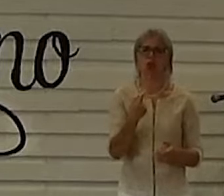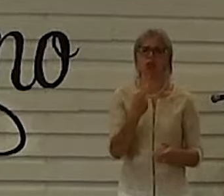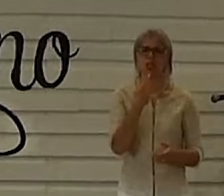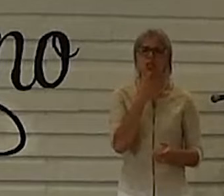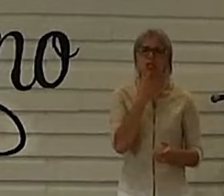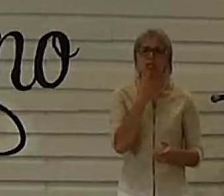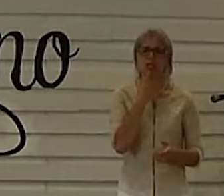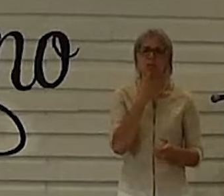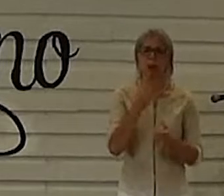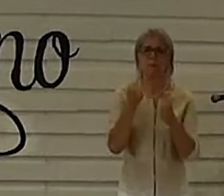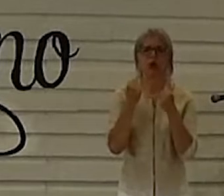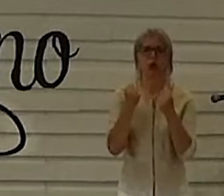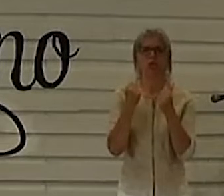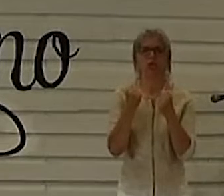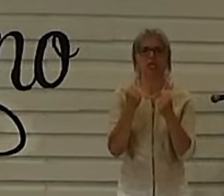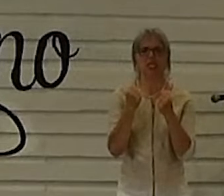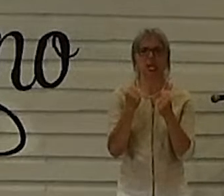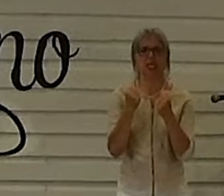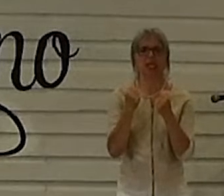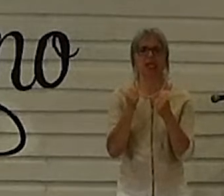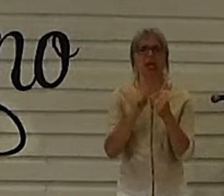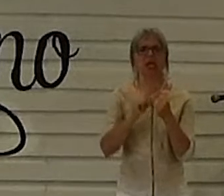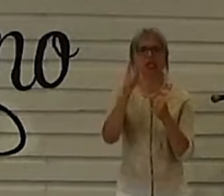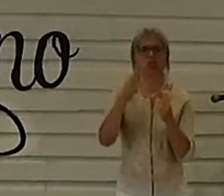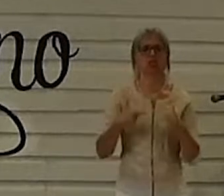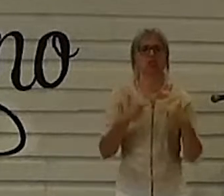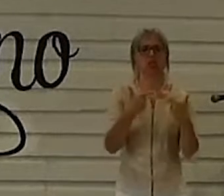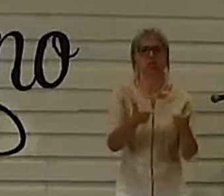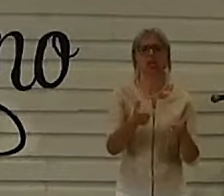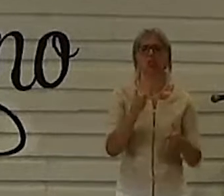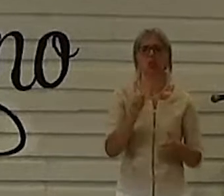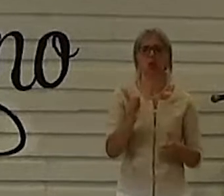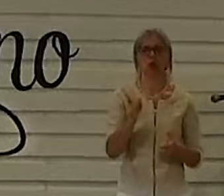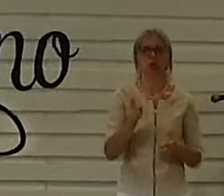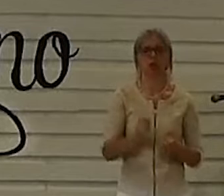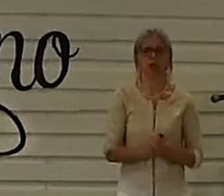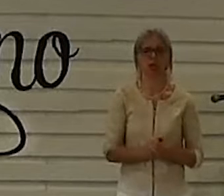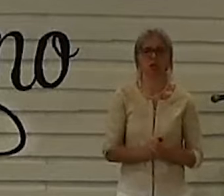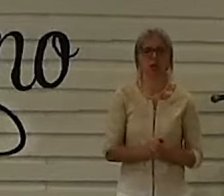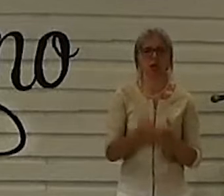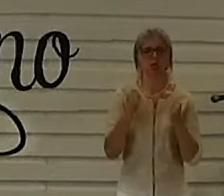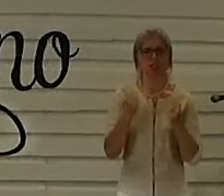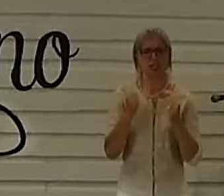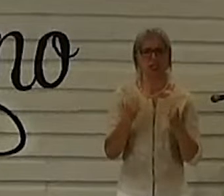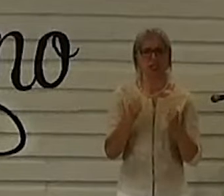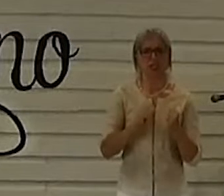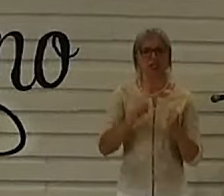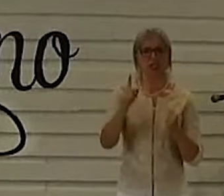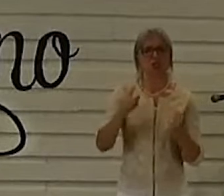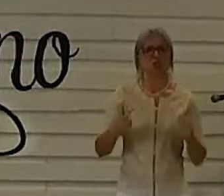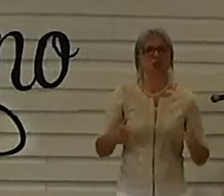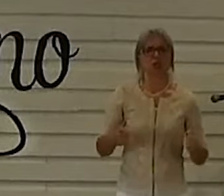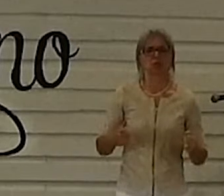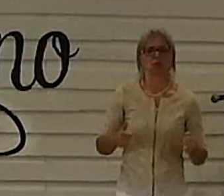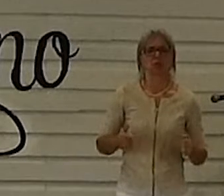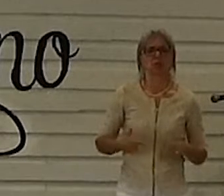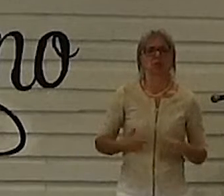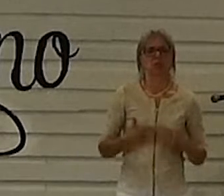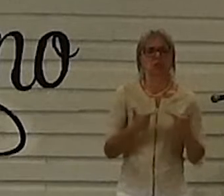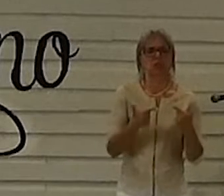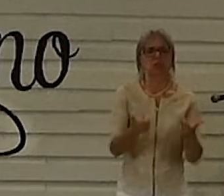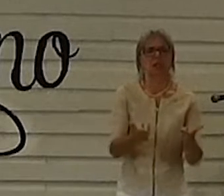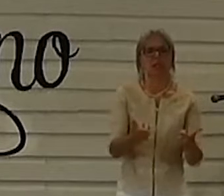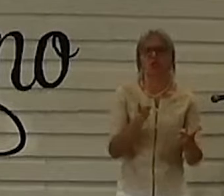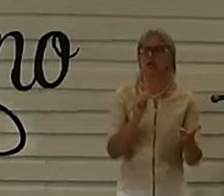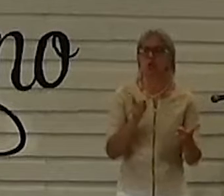che Dio ci ha dato, che Cristo ci ha dato? Perché altrimenti, sapete cosa facciamo noi? Noi continuiamo a tenere